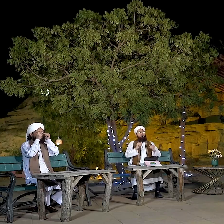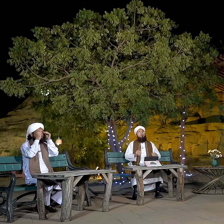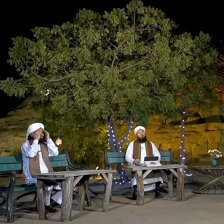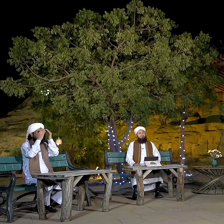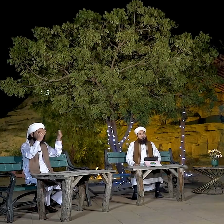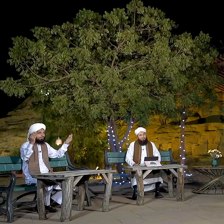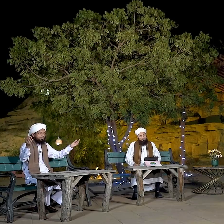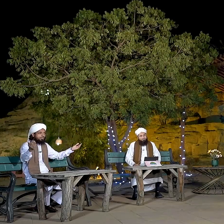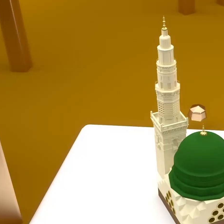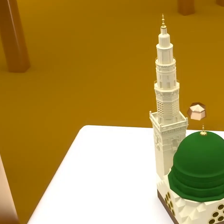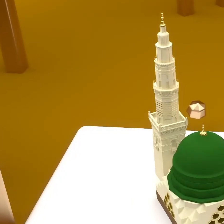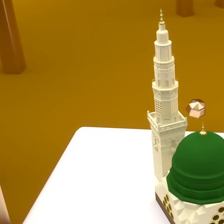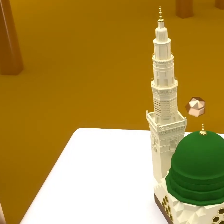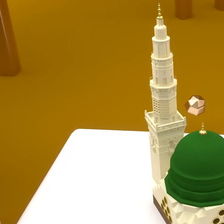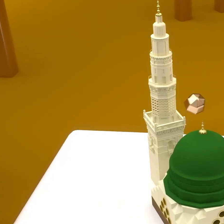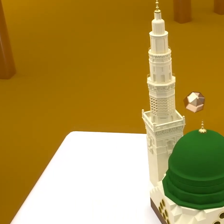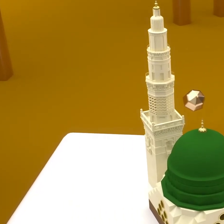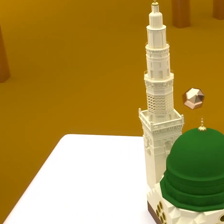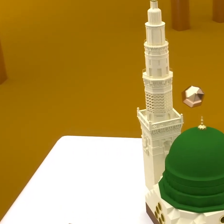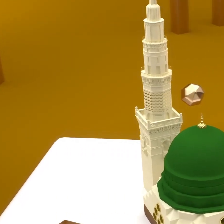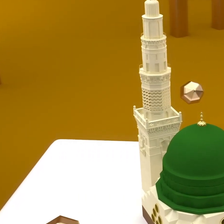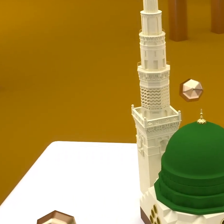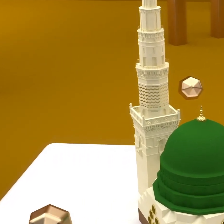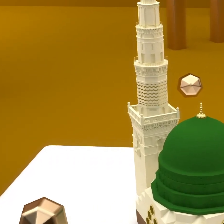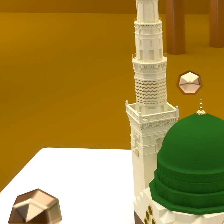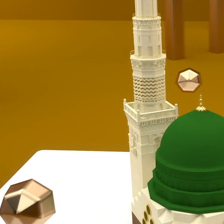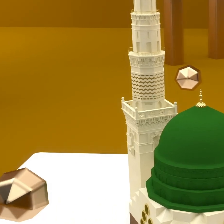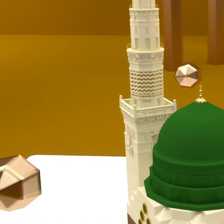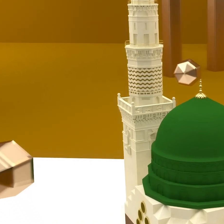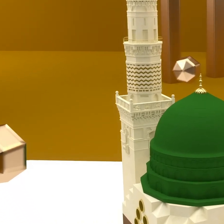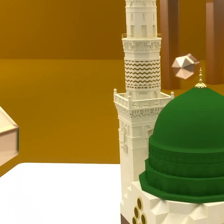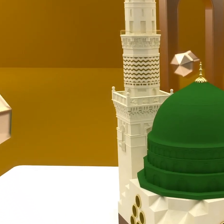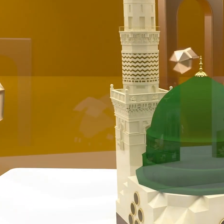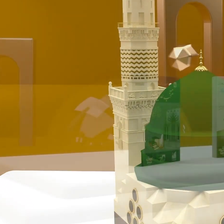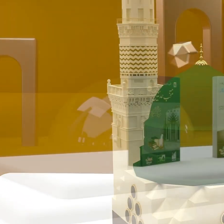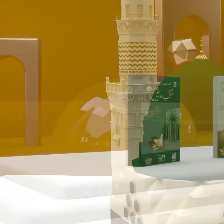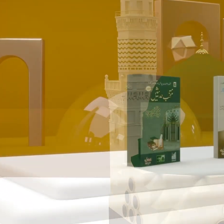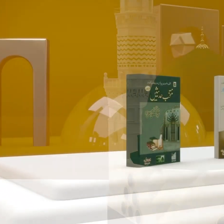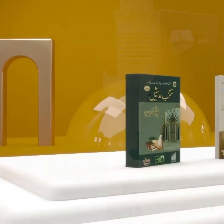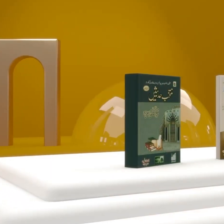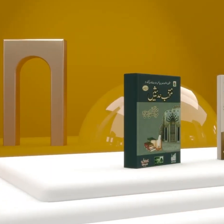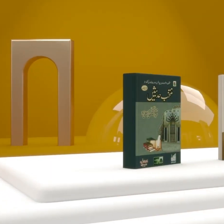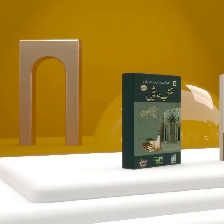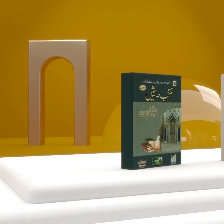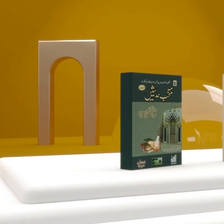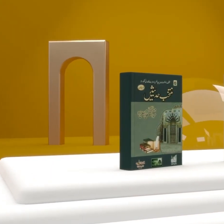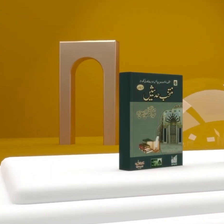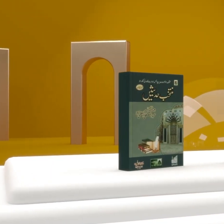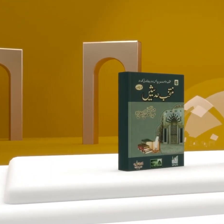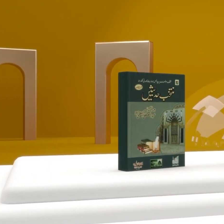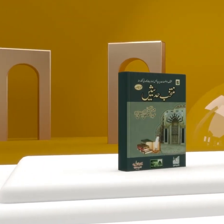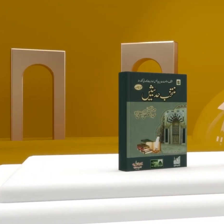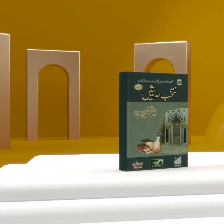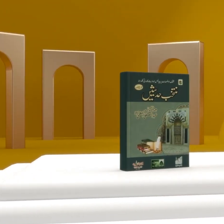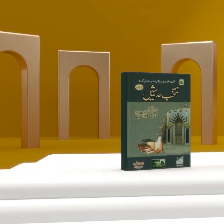اللہ علیہ وسلم۔ نہ کر مشکل پر کی باتیں بیاں کر،